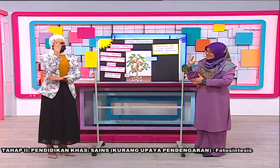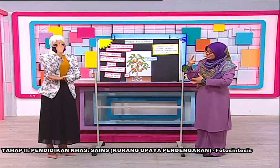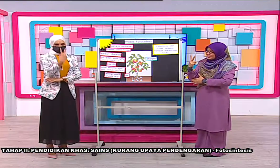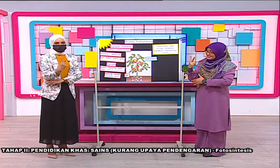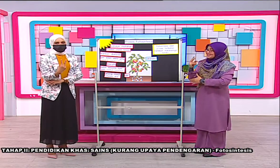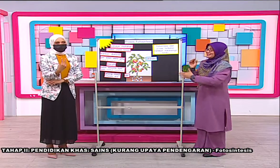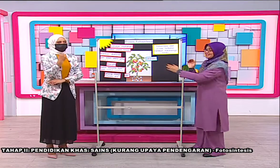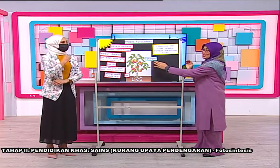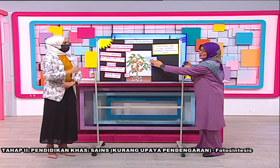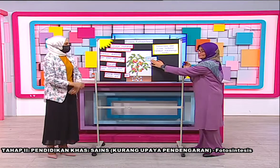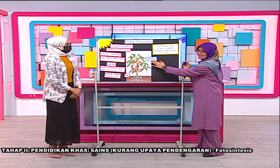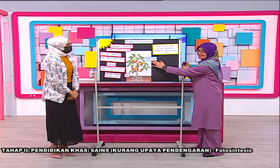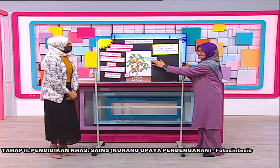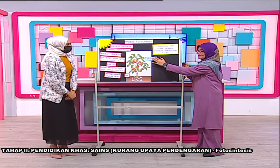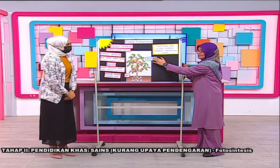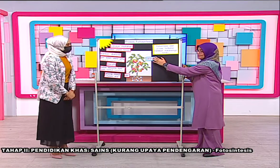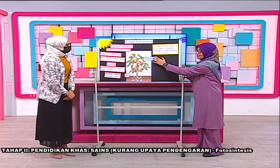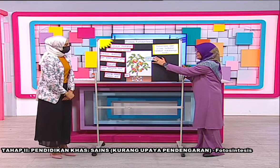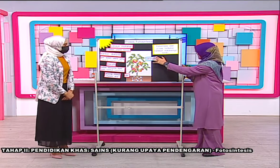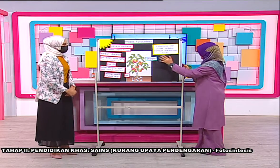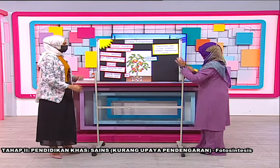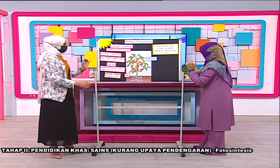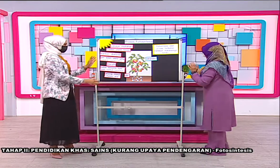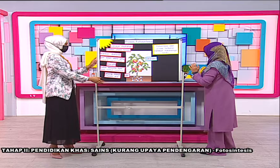Jensi Jayanti gadget Oke orientalis